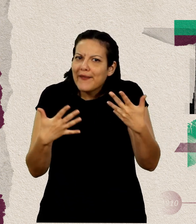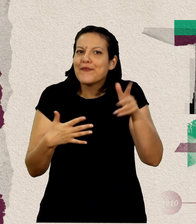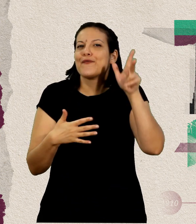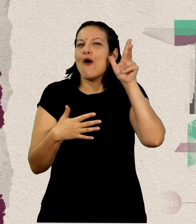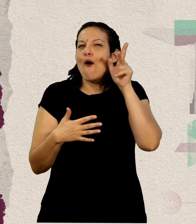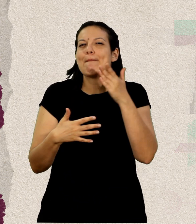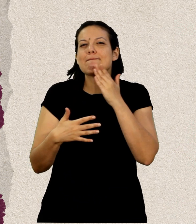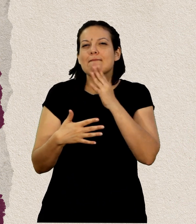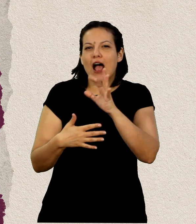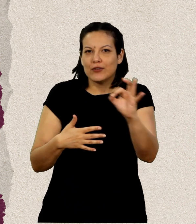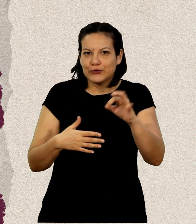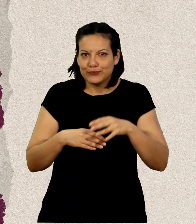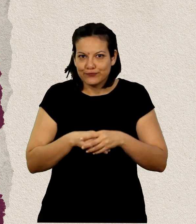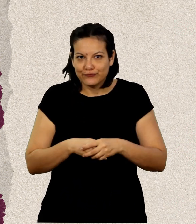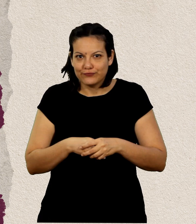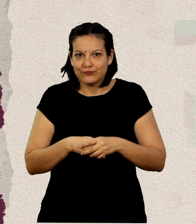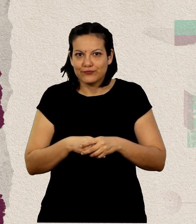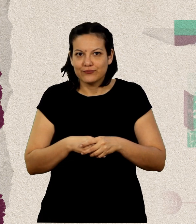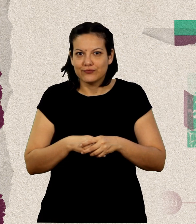marzo.